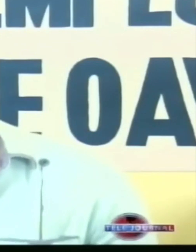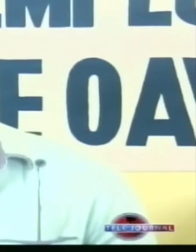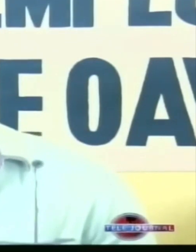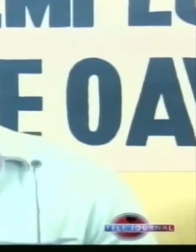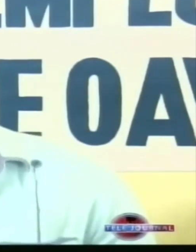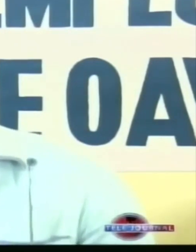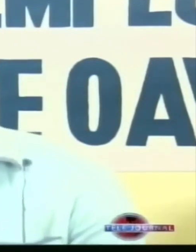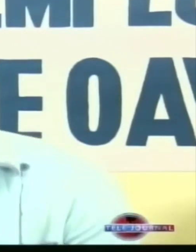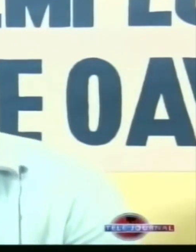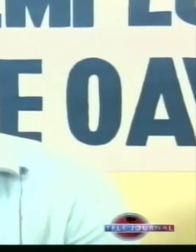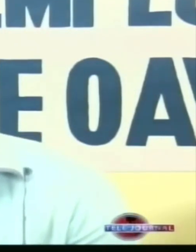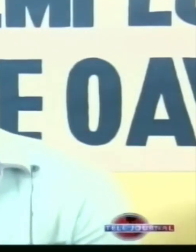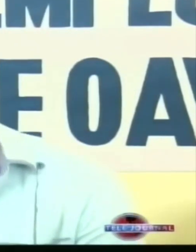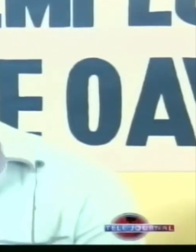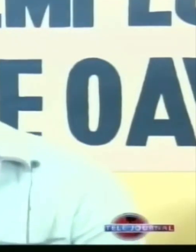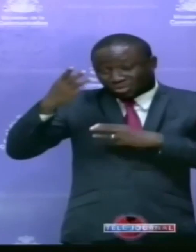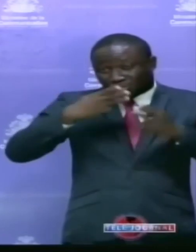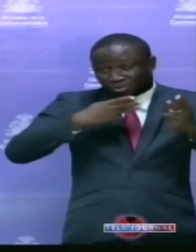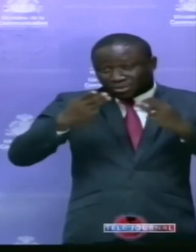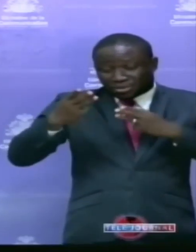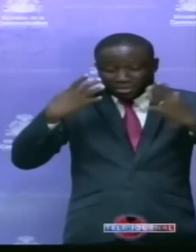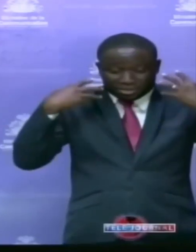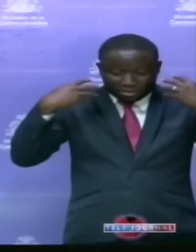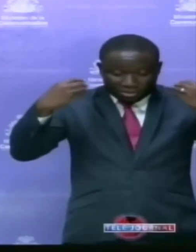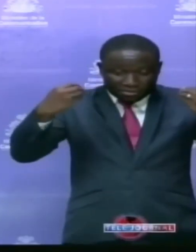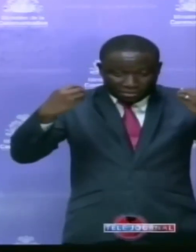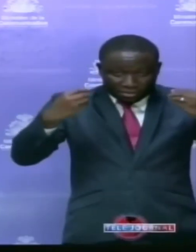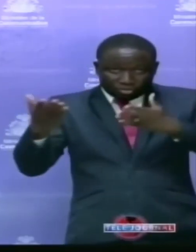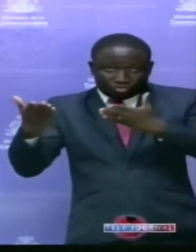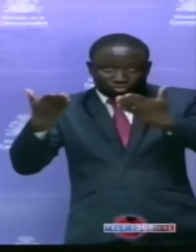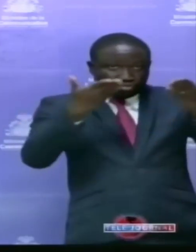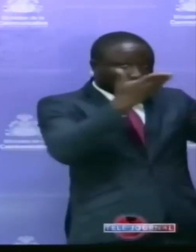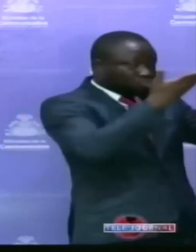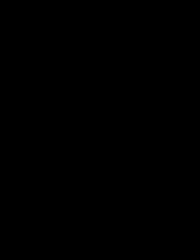agréable journée tout le monde, une agréable soirée si c'est matin, bon matinée.